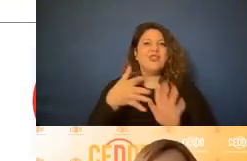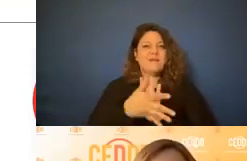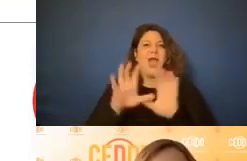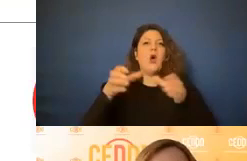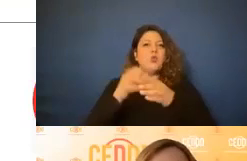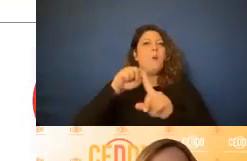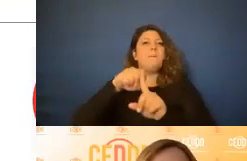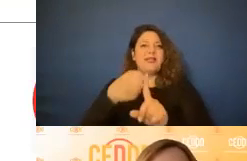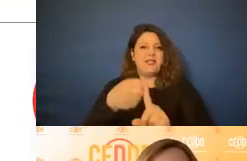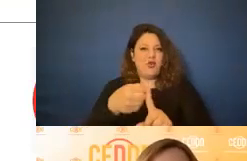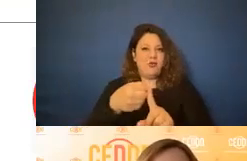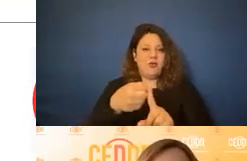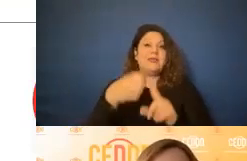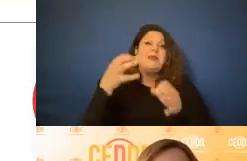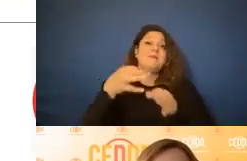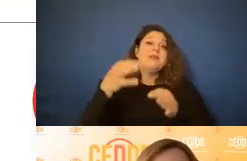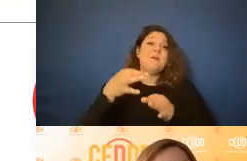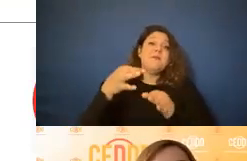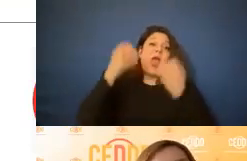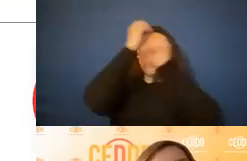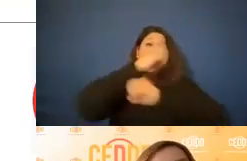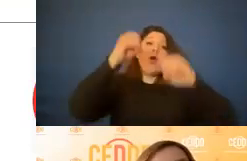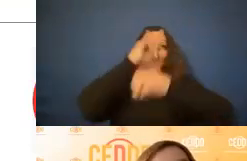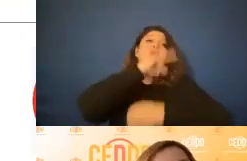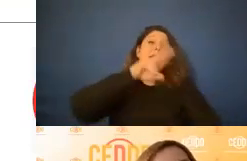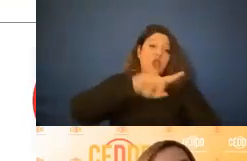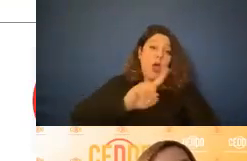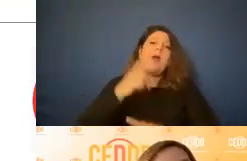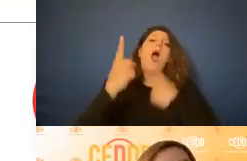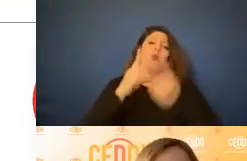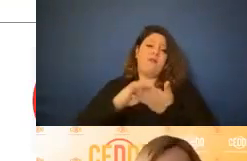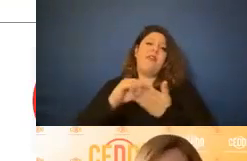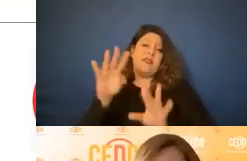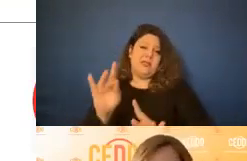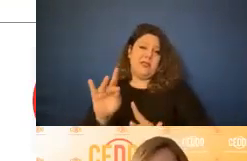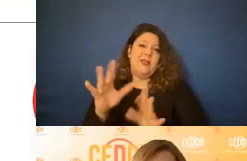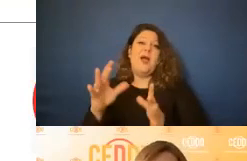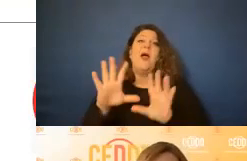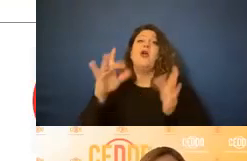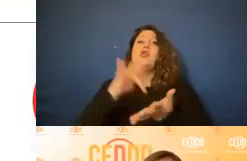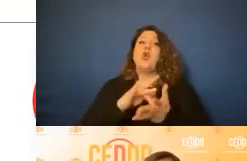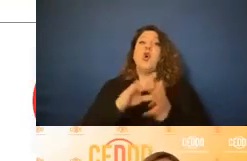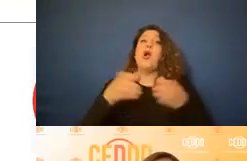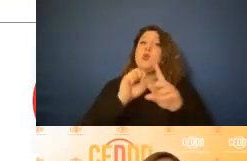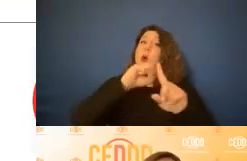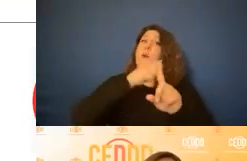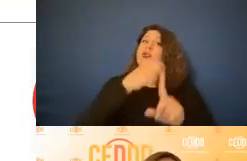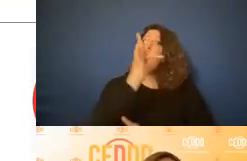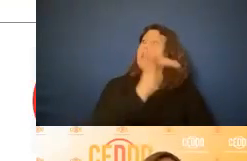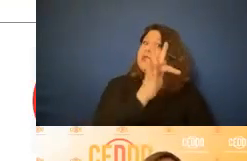No siempre es concepto malo, pero a veces sí, ¿vale? Entonces, la presión del grupo en positivo también nos puede ayudar a canalizar